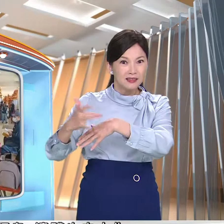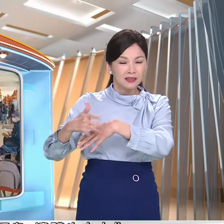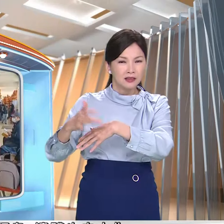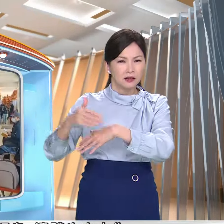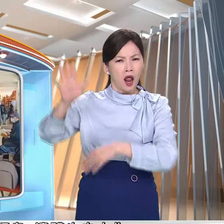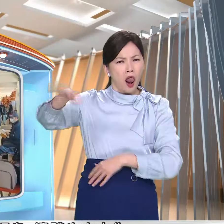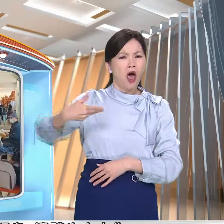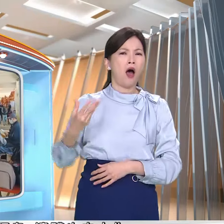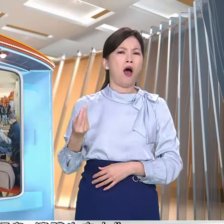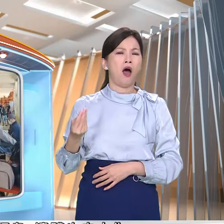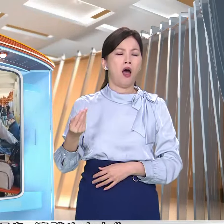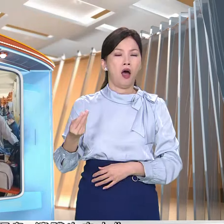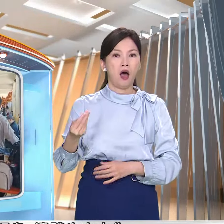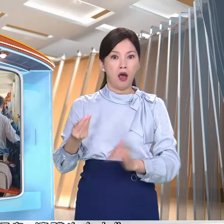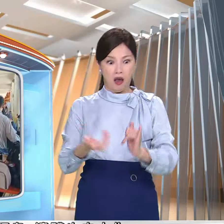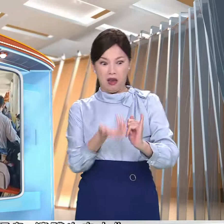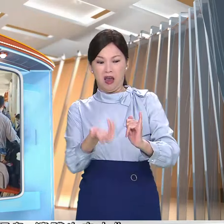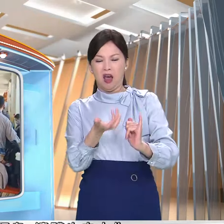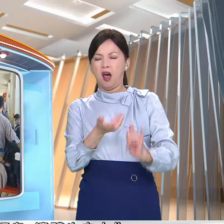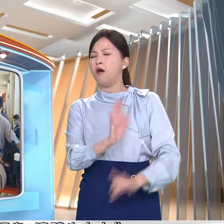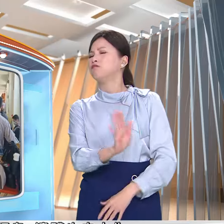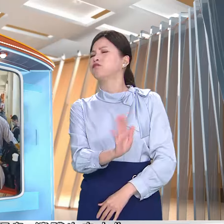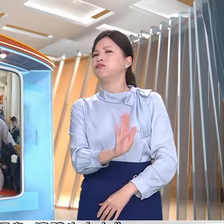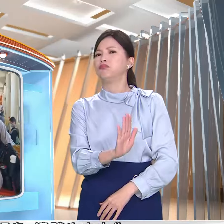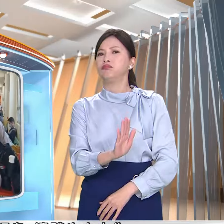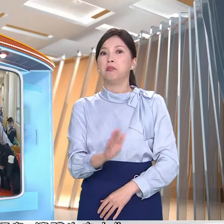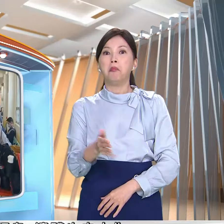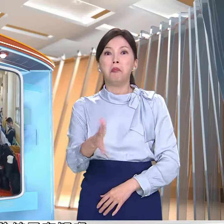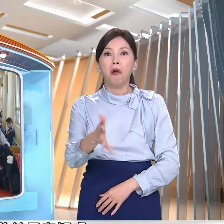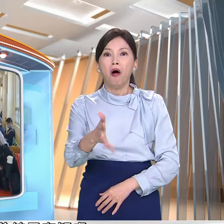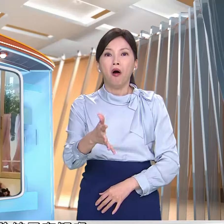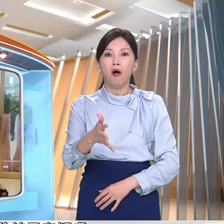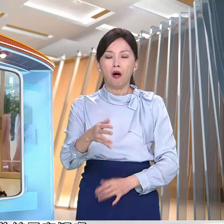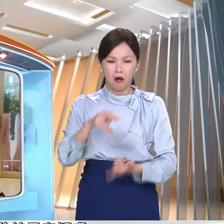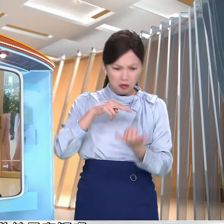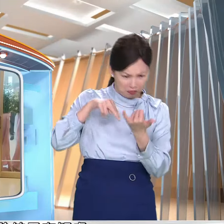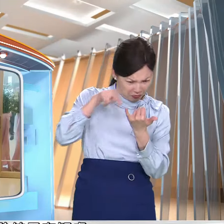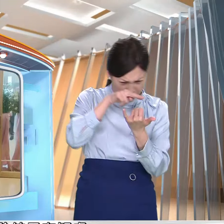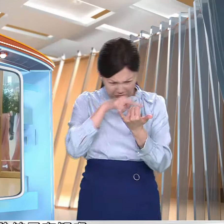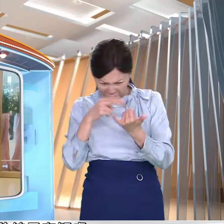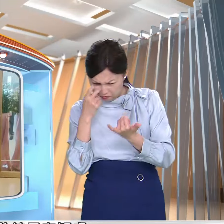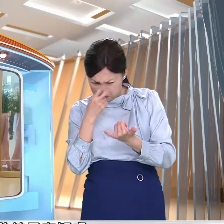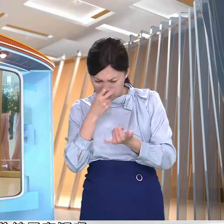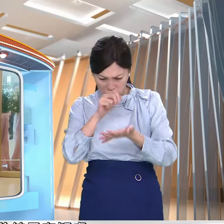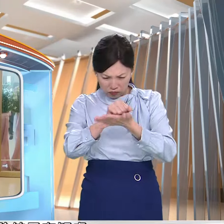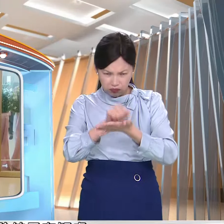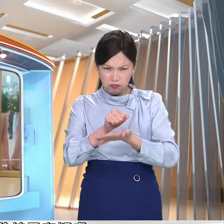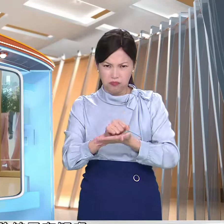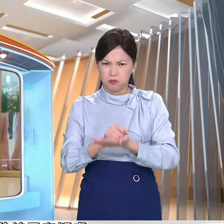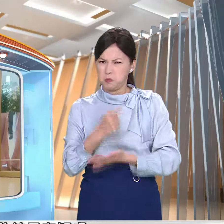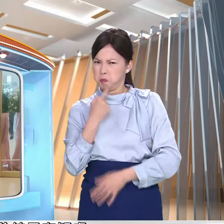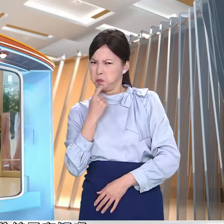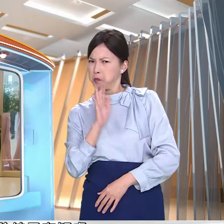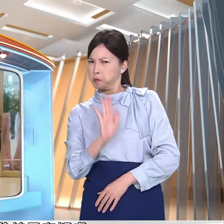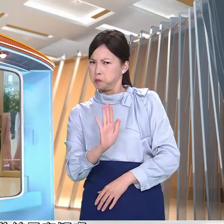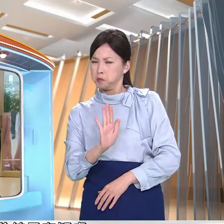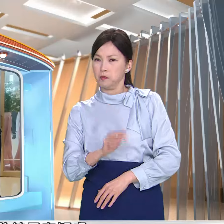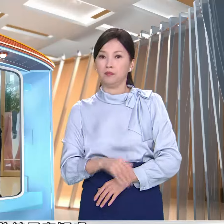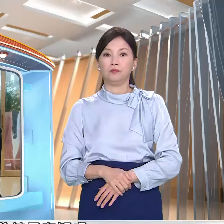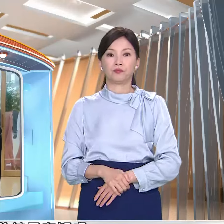遗体也未火化，因为要表达对相验结果有疑虑。而